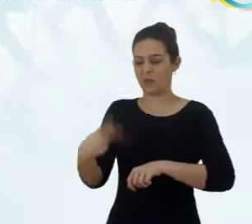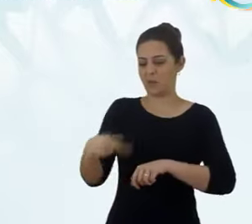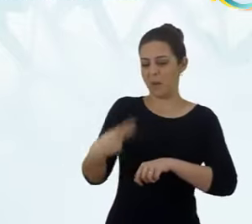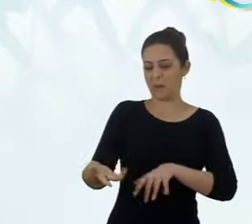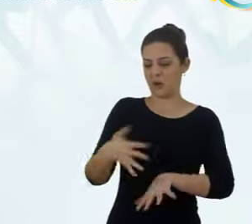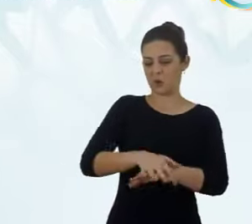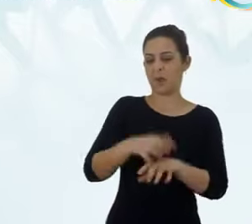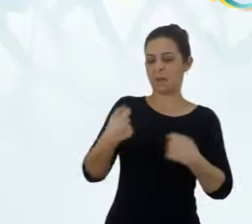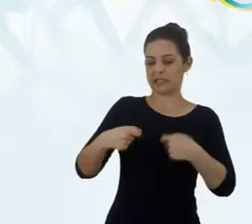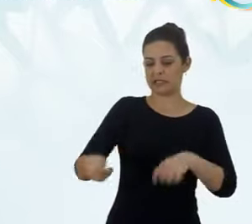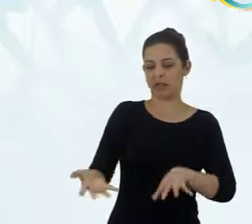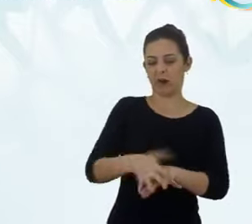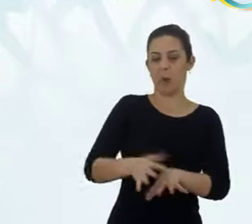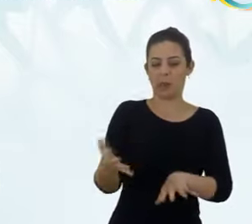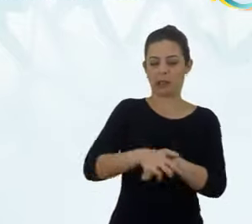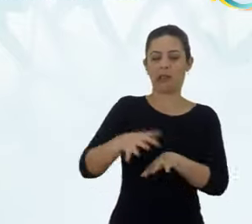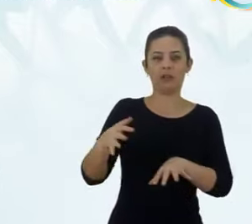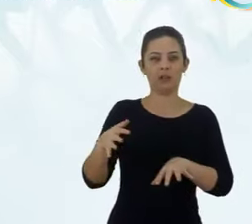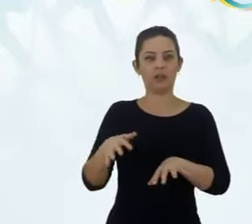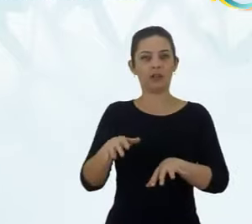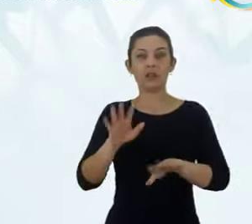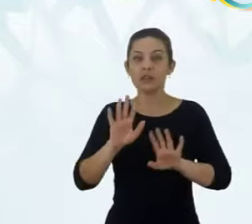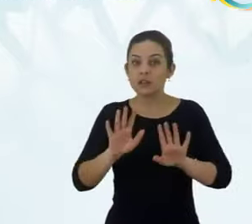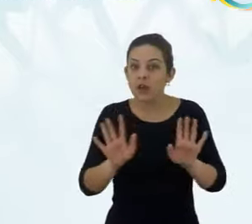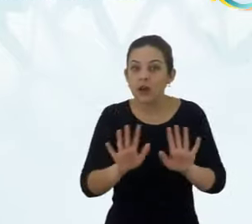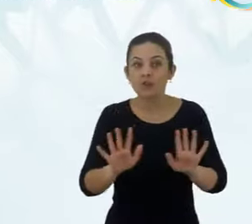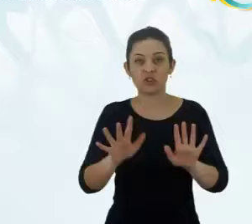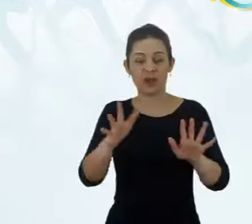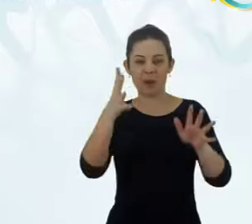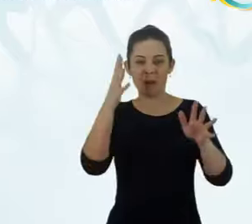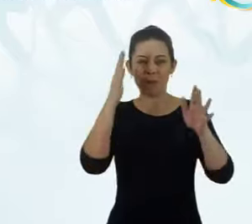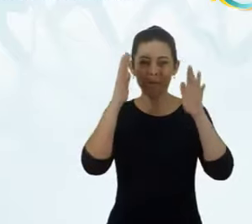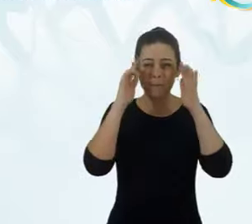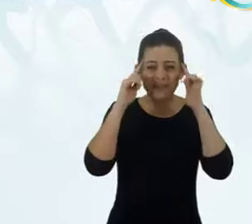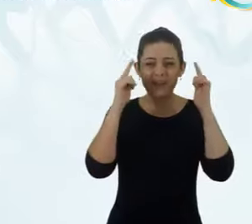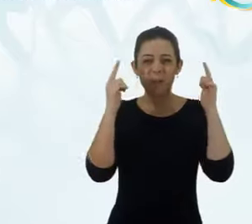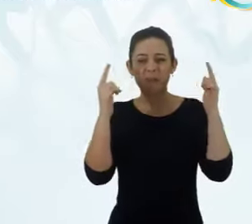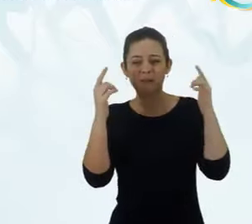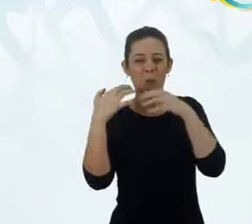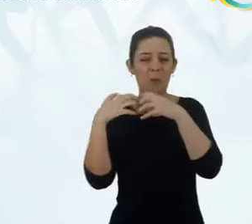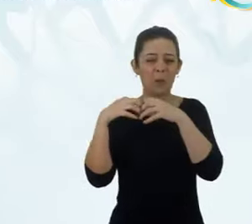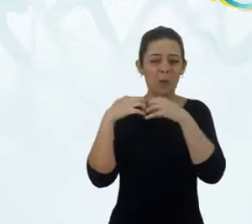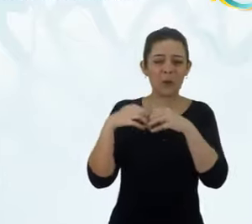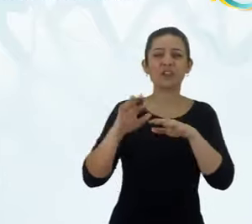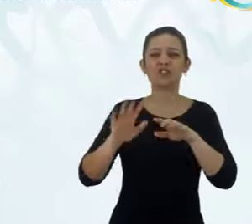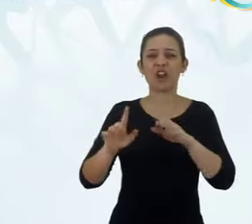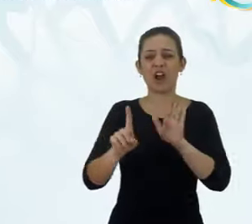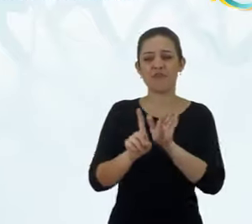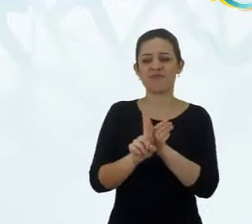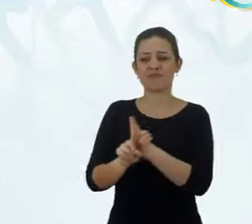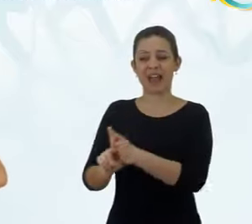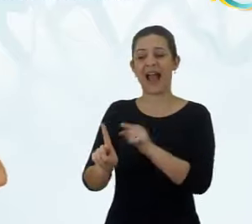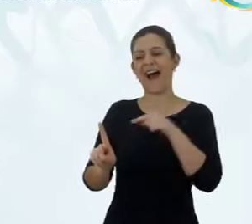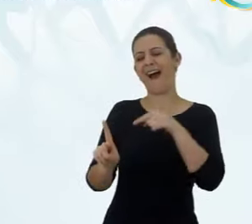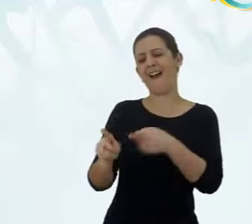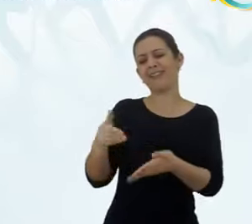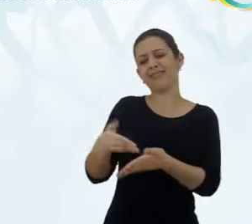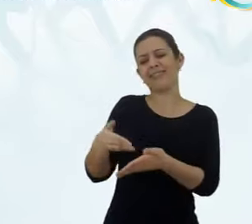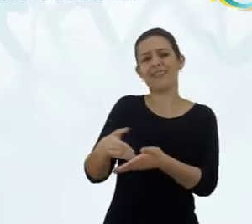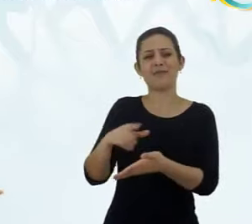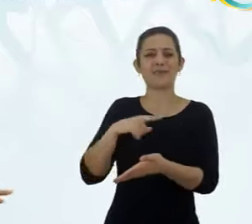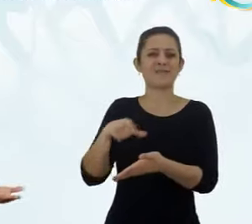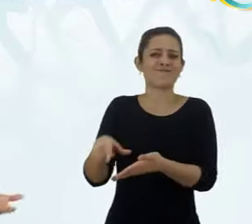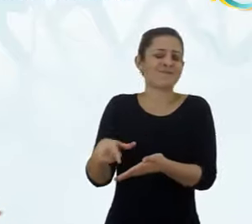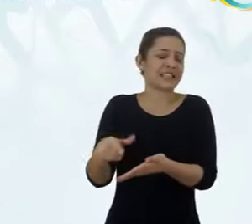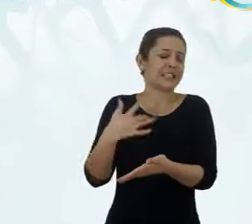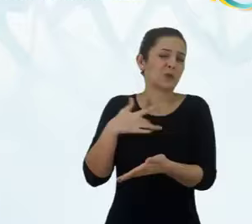da inclusão. Não, porque se a gente entra na sala de aula já com esse pensamento, a gente já tá meio que excluindo. Porque a gente já chega lá falando